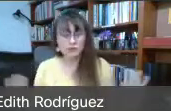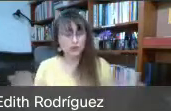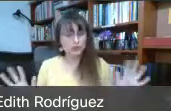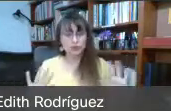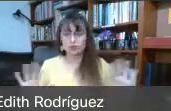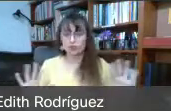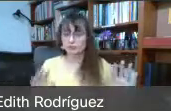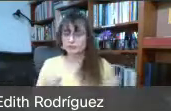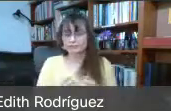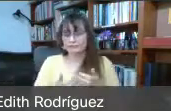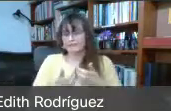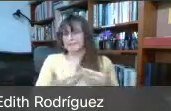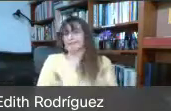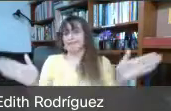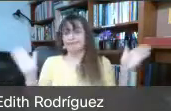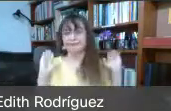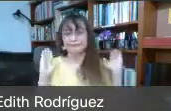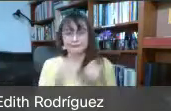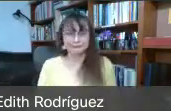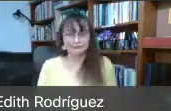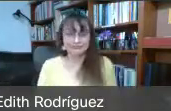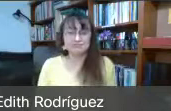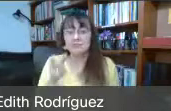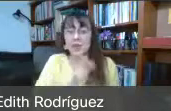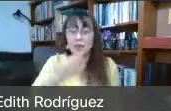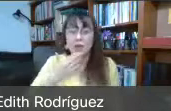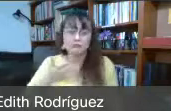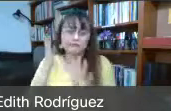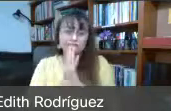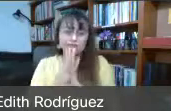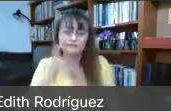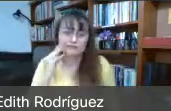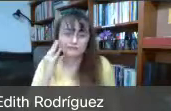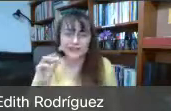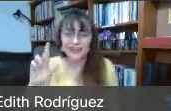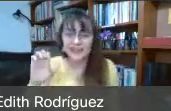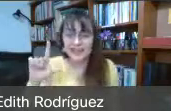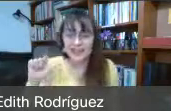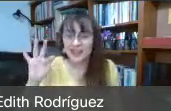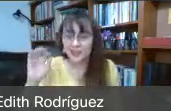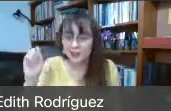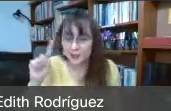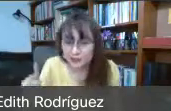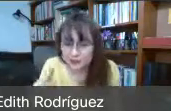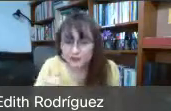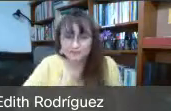los libros, o hay acceso a información, becas, bueno,